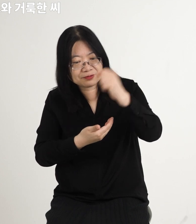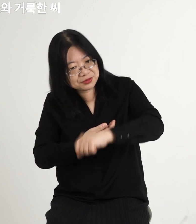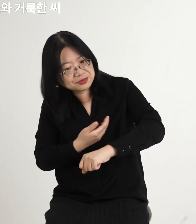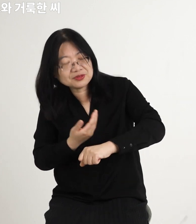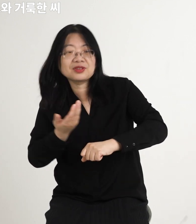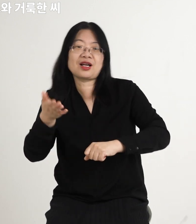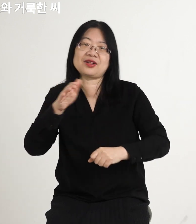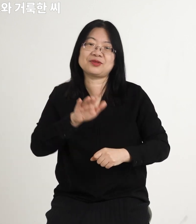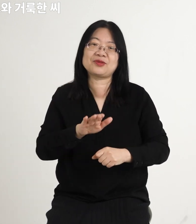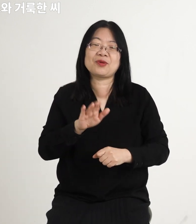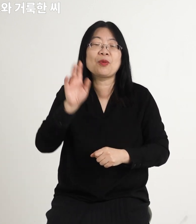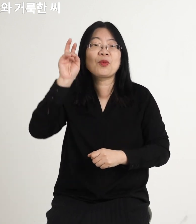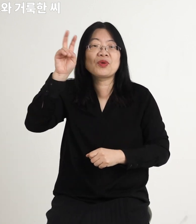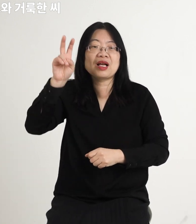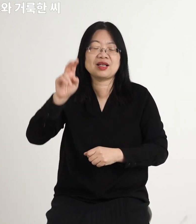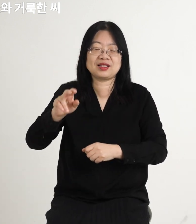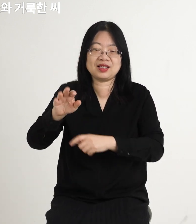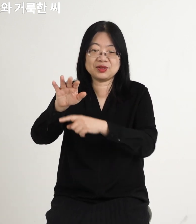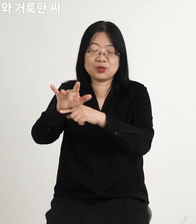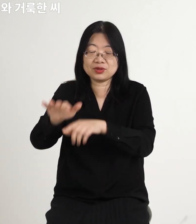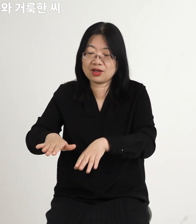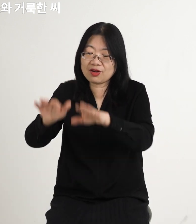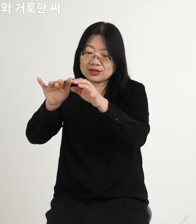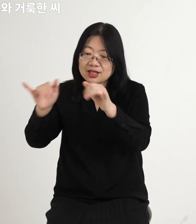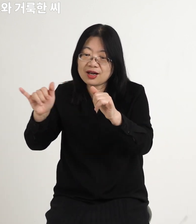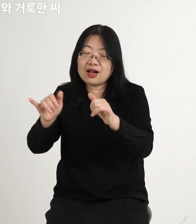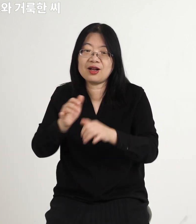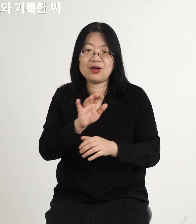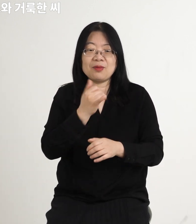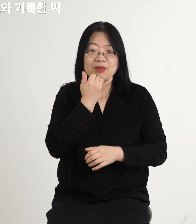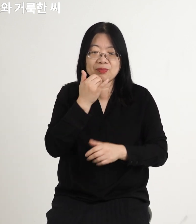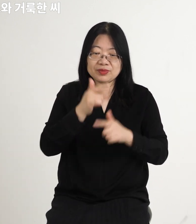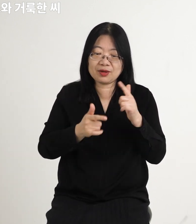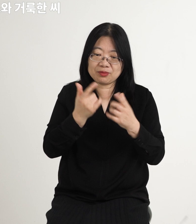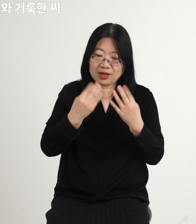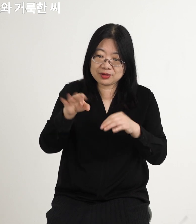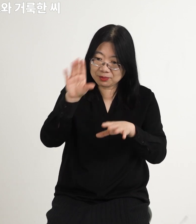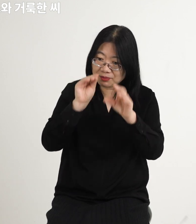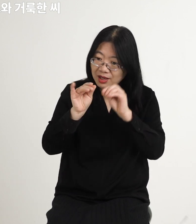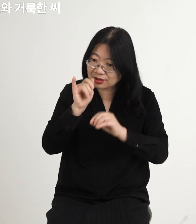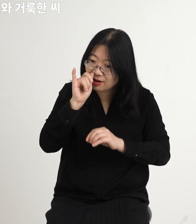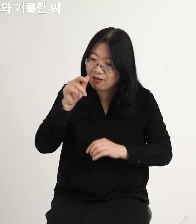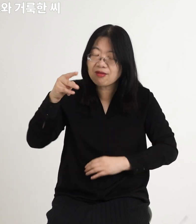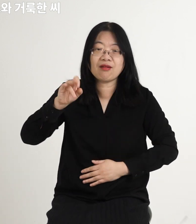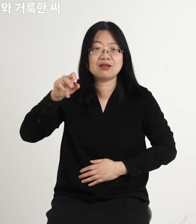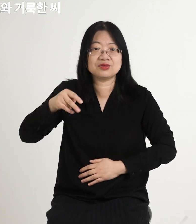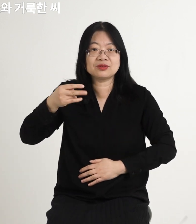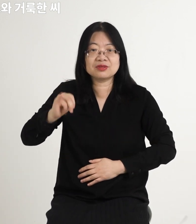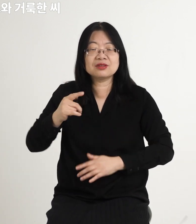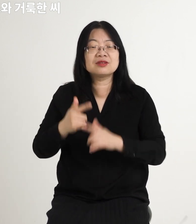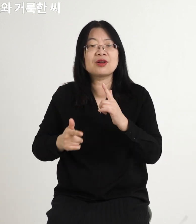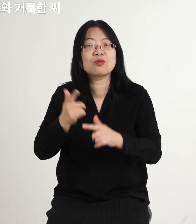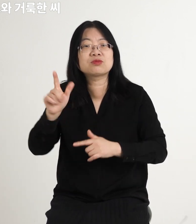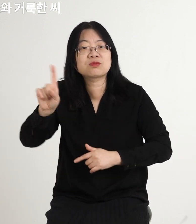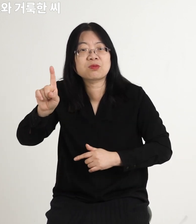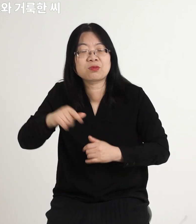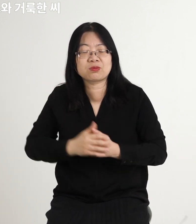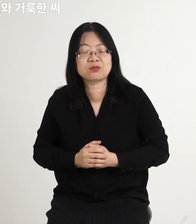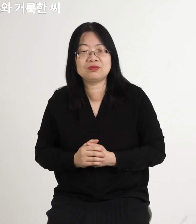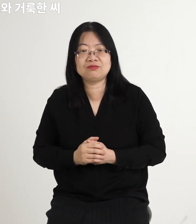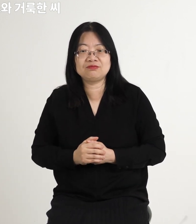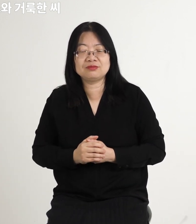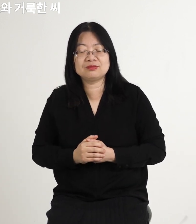이제 자라신 분들은 밤나무 많이 보셨죠? 근데 상수리 나무는 무슨 나무예요?